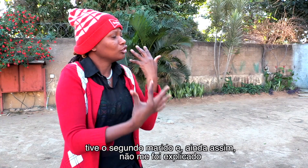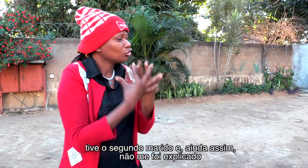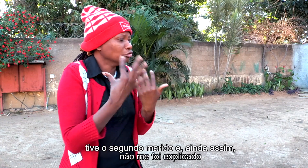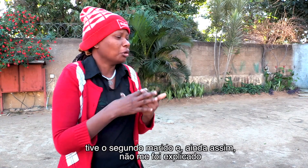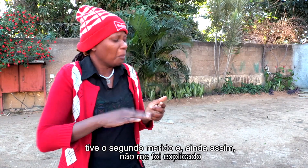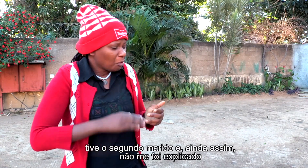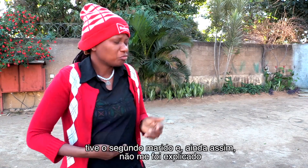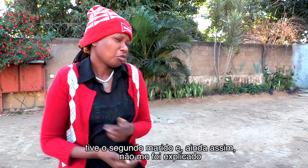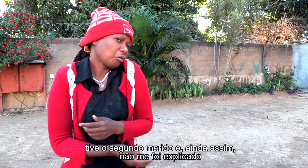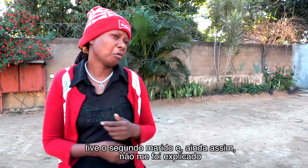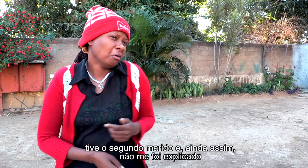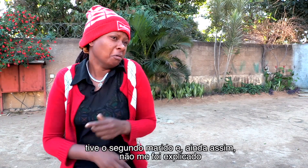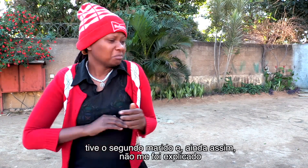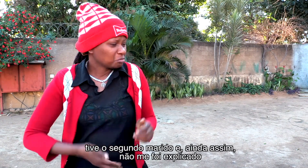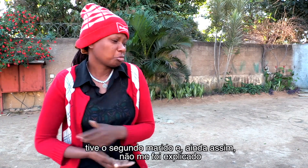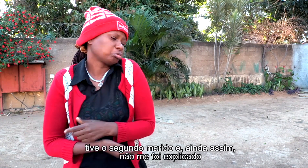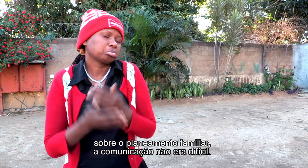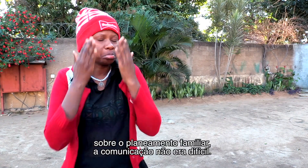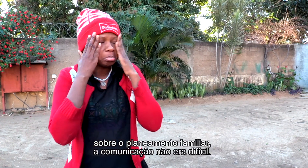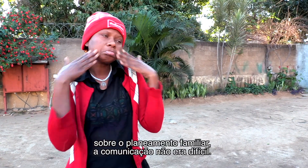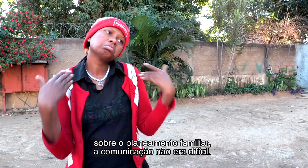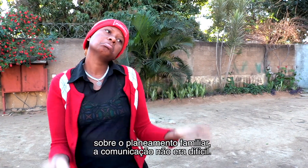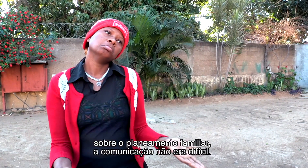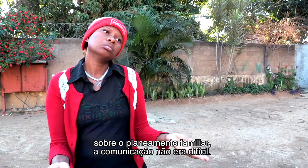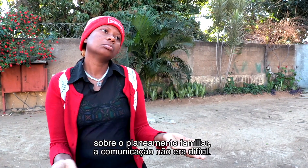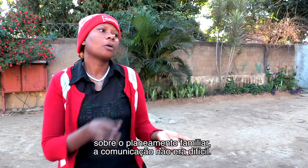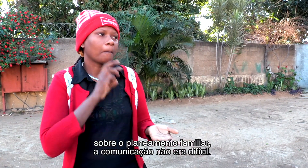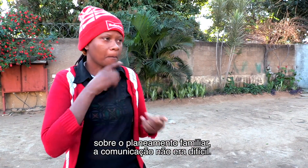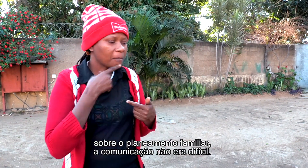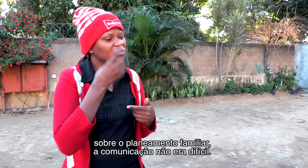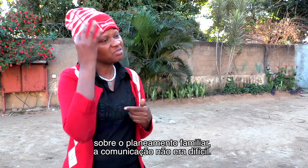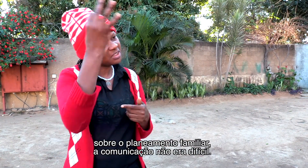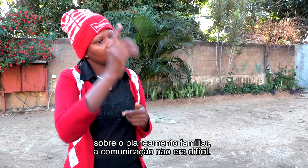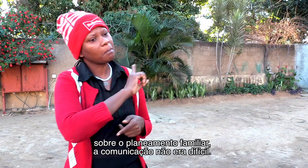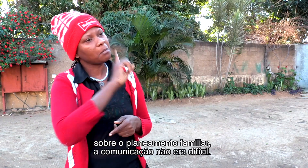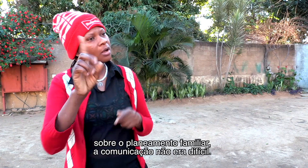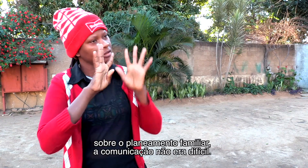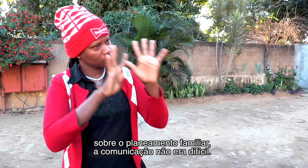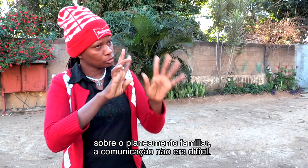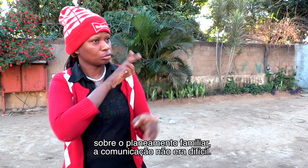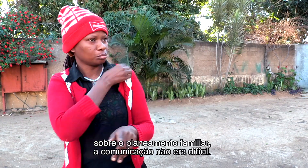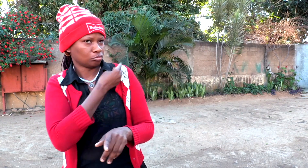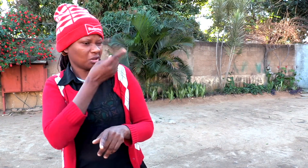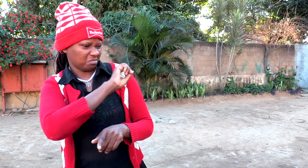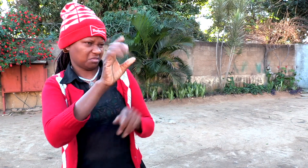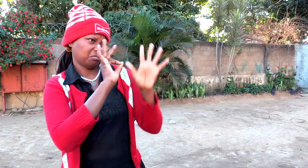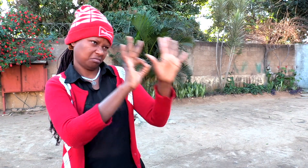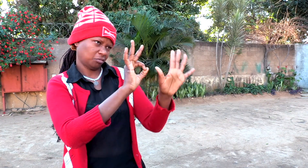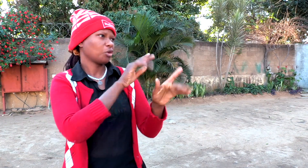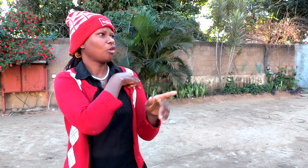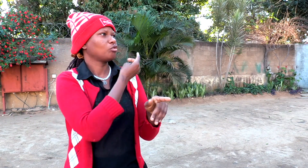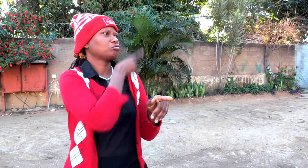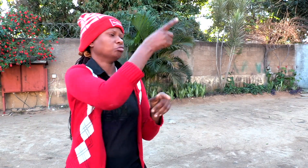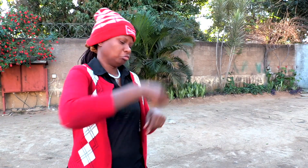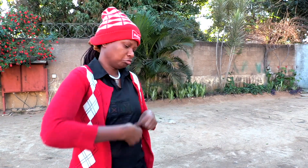segundo marido e ainda assim não me foi explicado sobre o planeamento familiar. A comunicação não era fácil.